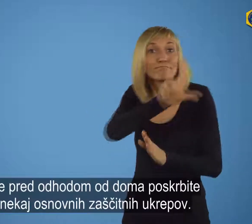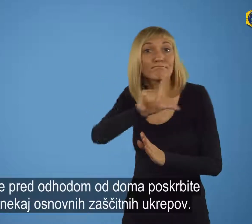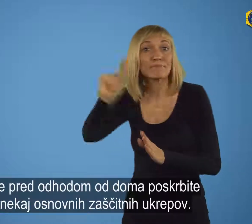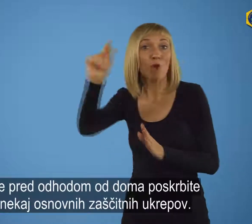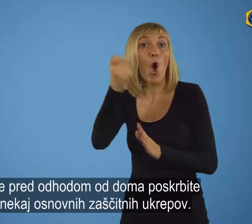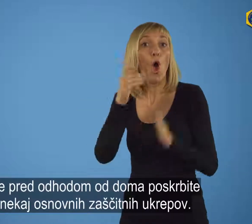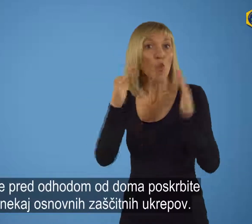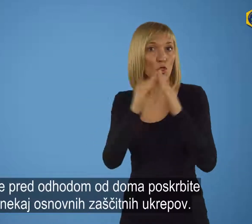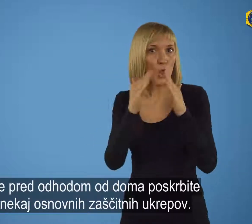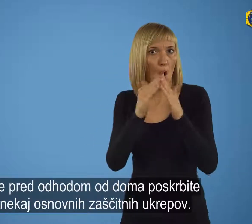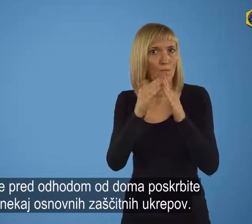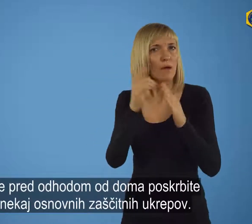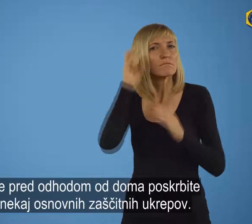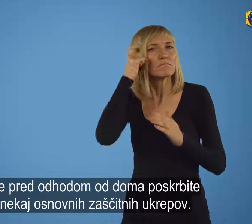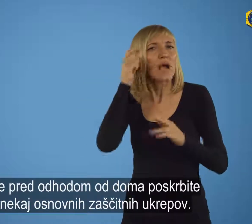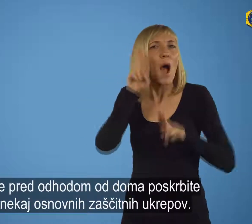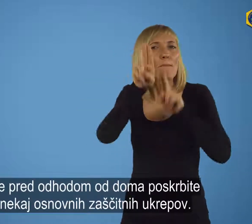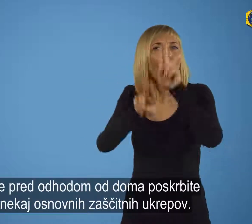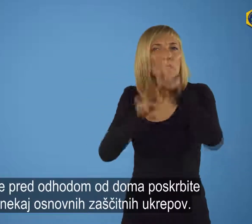nekaj osnovnih zaščitnih ukrepov.